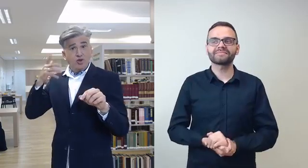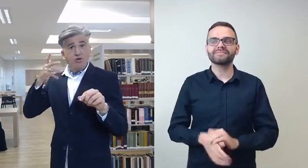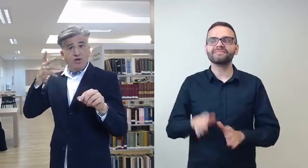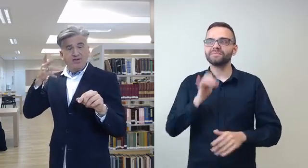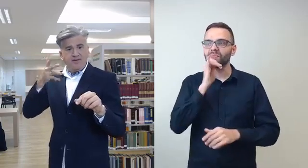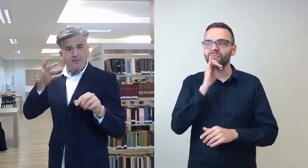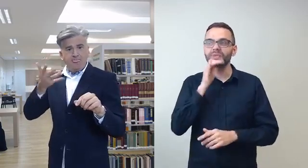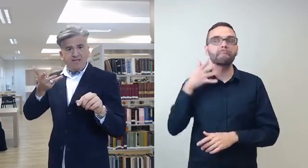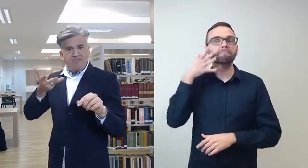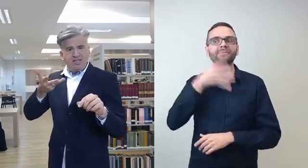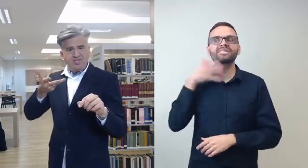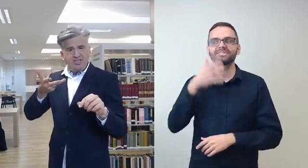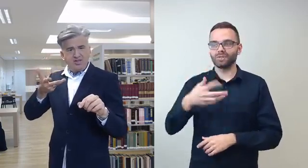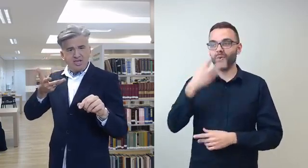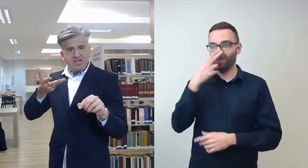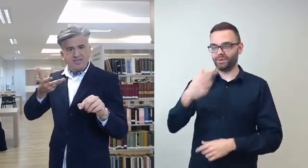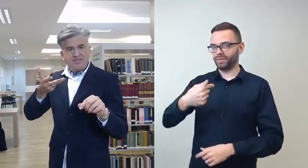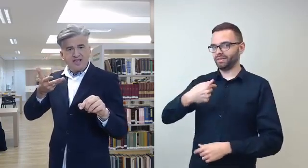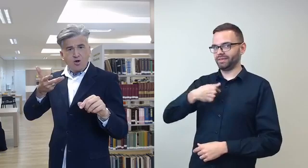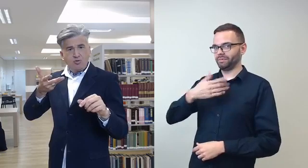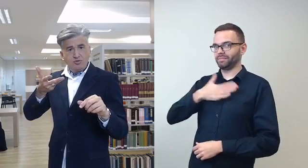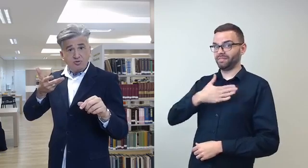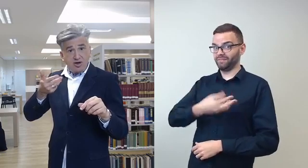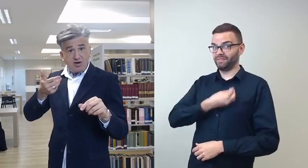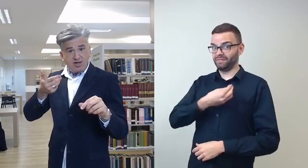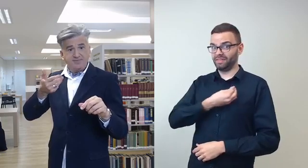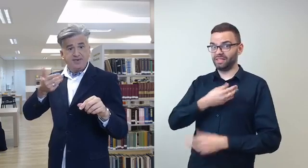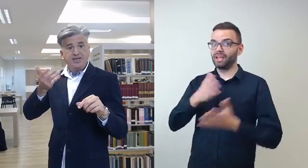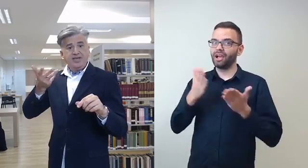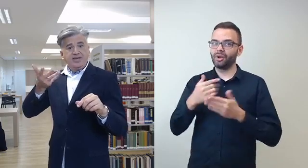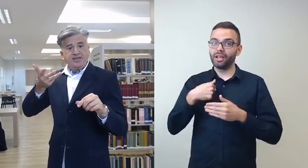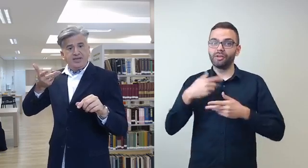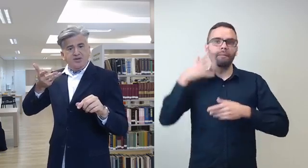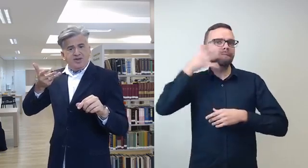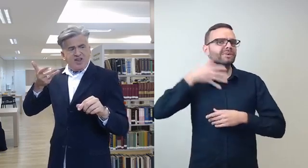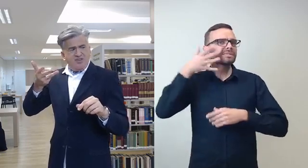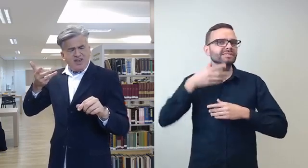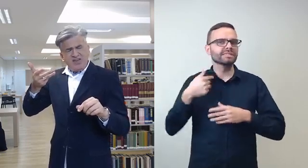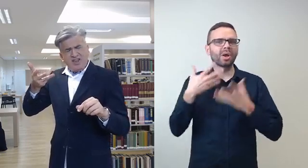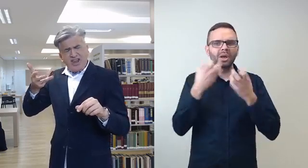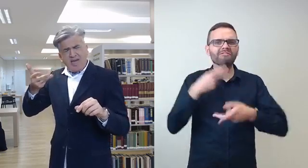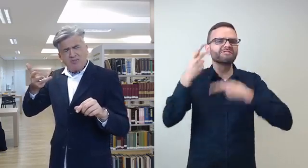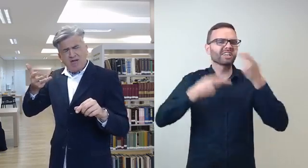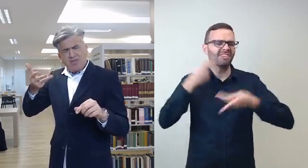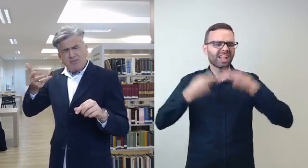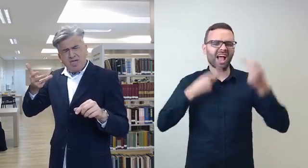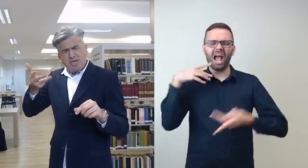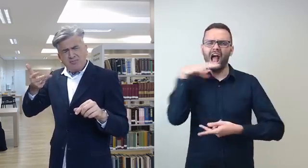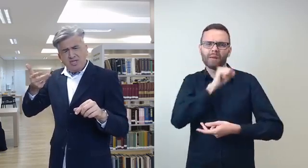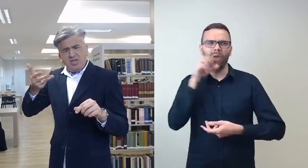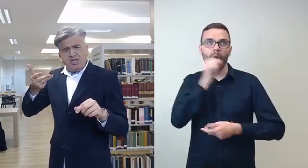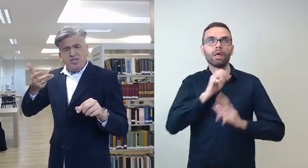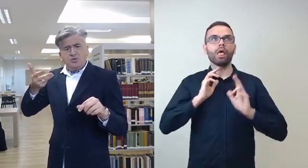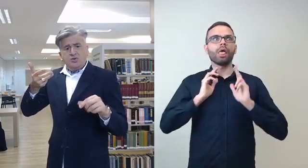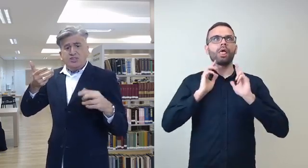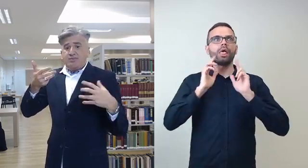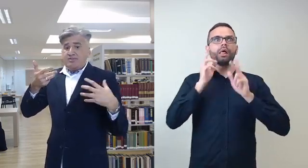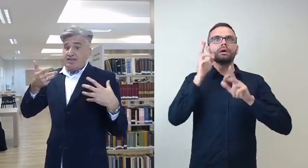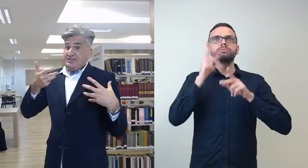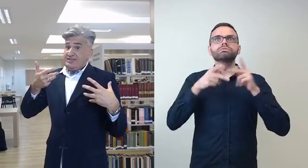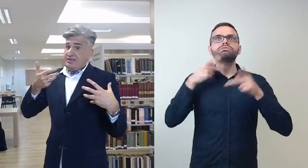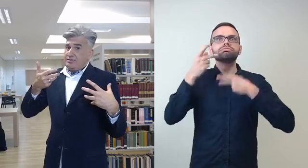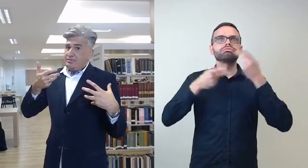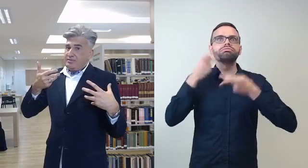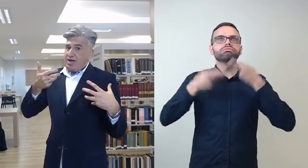palestrante como eu, né? Tá falando aqui, ó, querendo entregar o mundo em 1 hora, né? Então, fala, rápido. E o intérprete